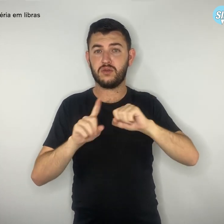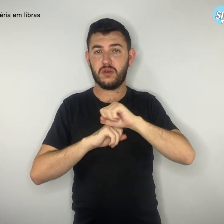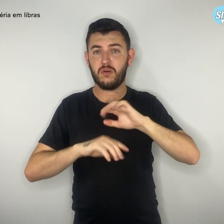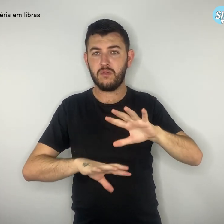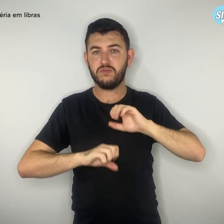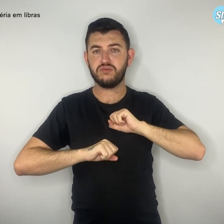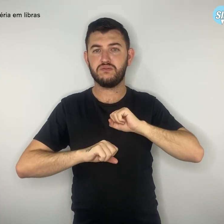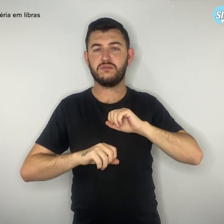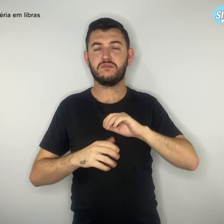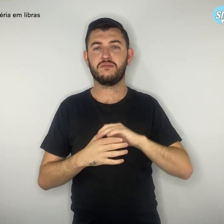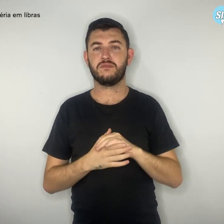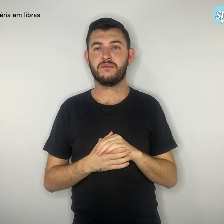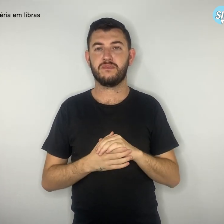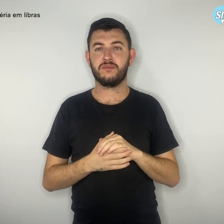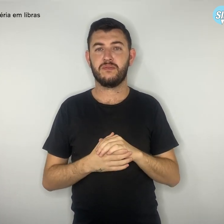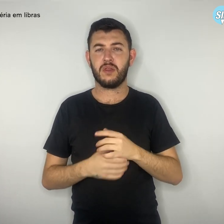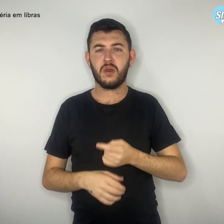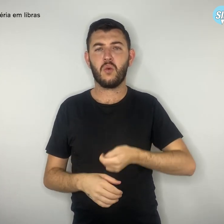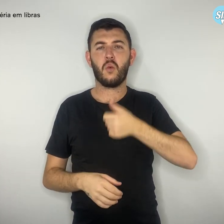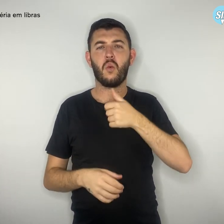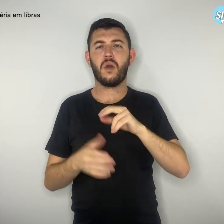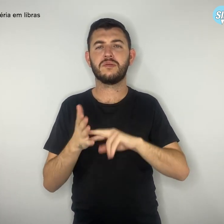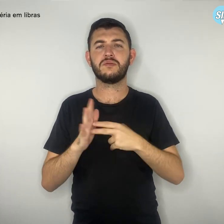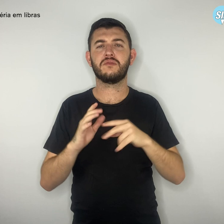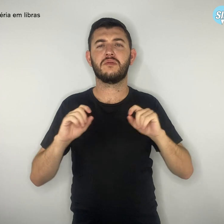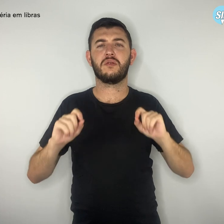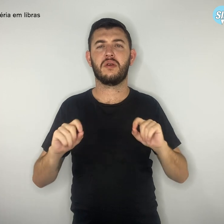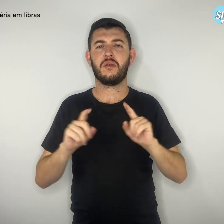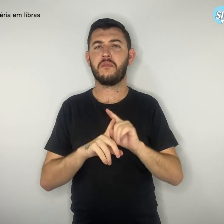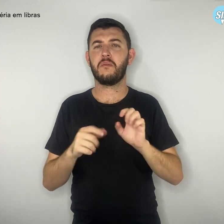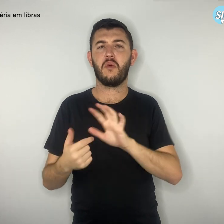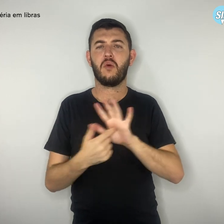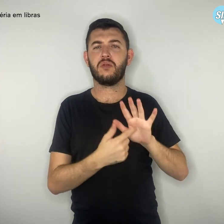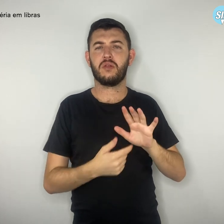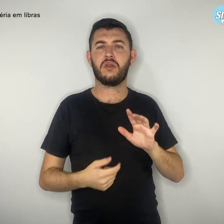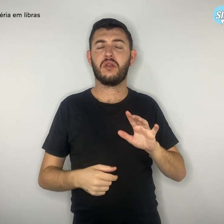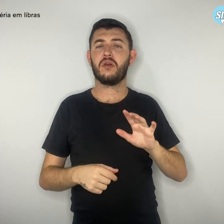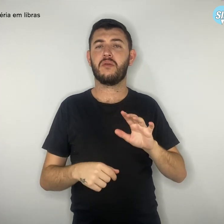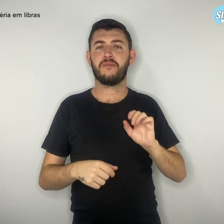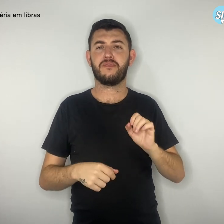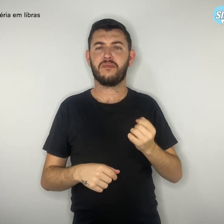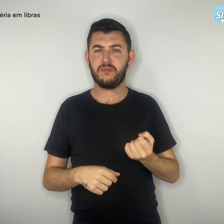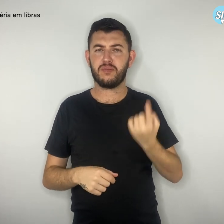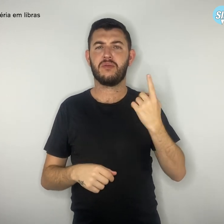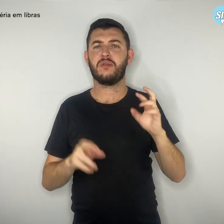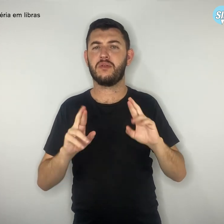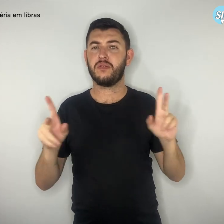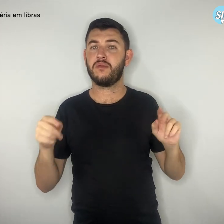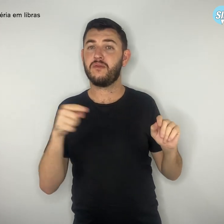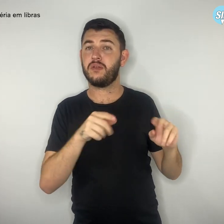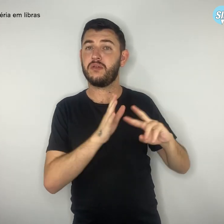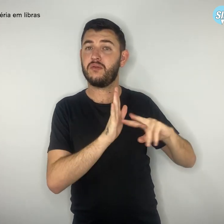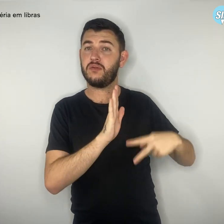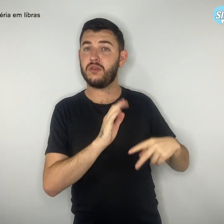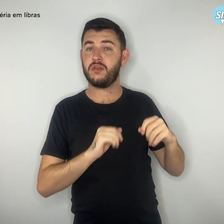absorvível por quase toda a sociedade. O quase dá brecha a uma exceção, o